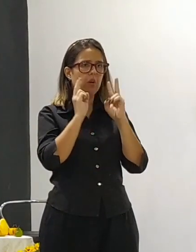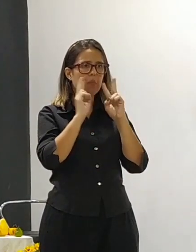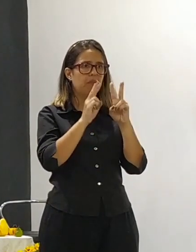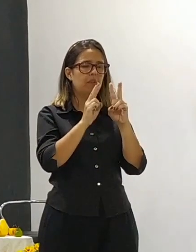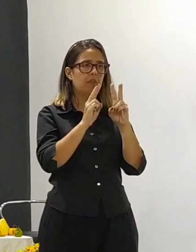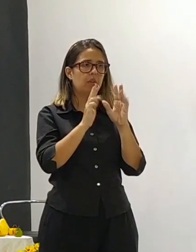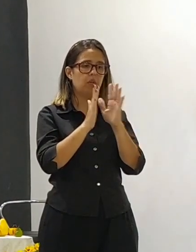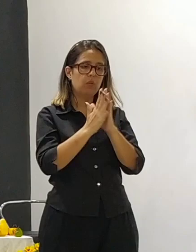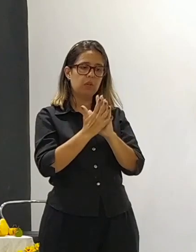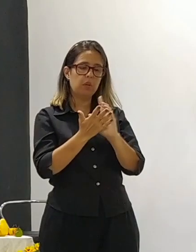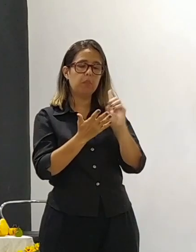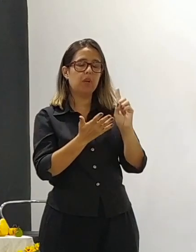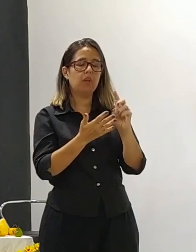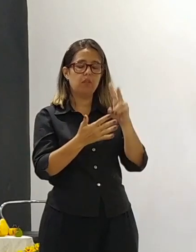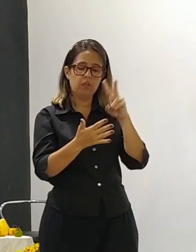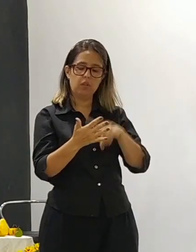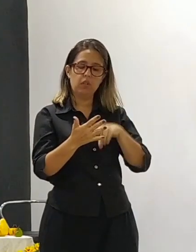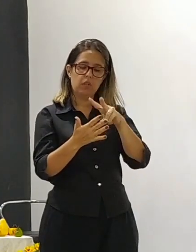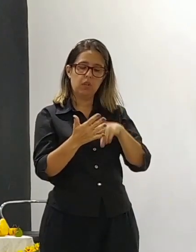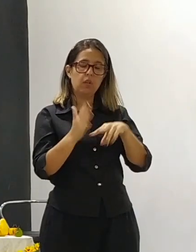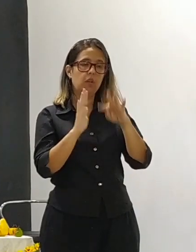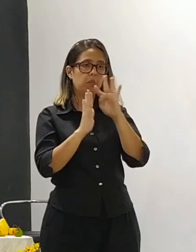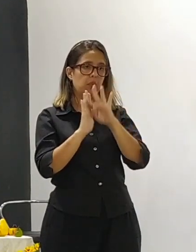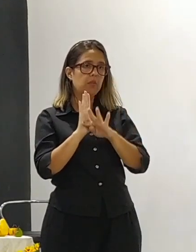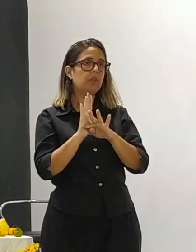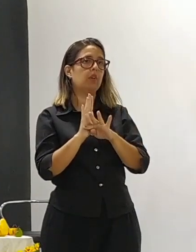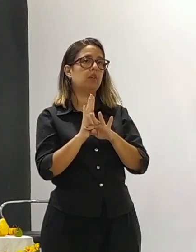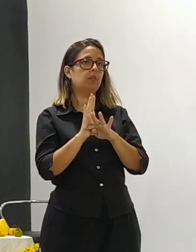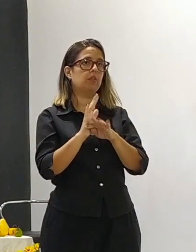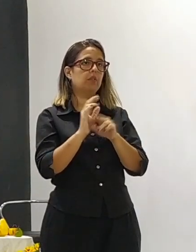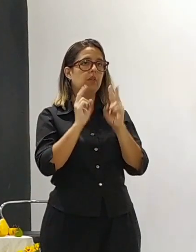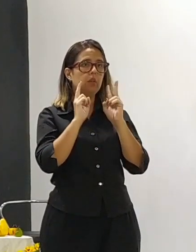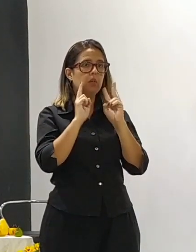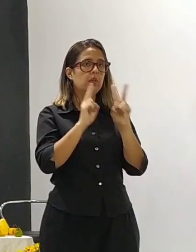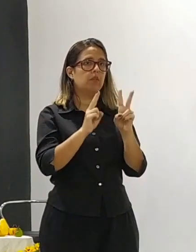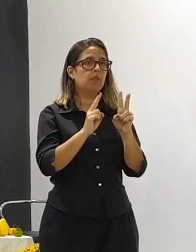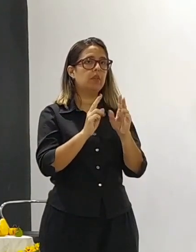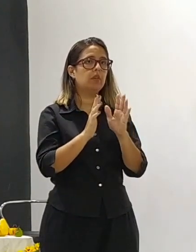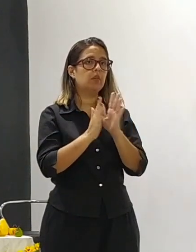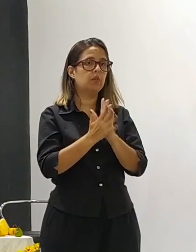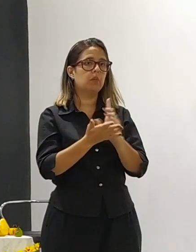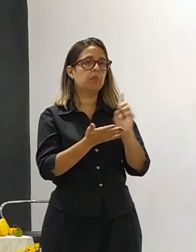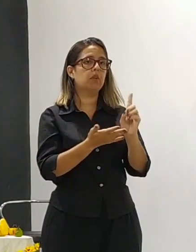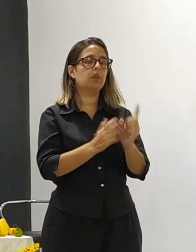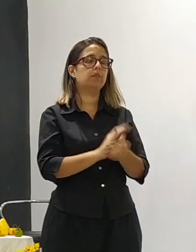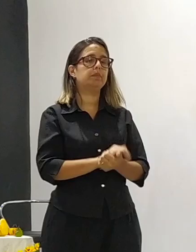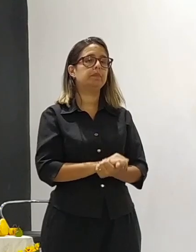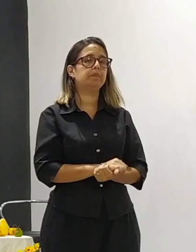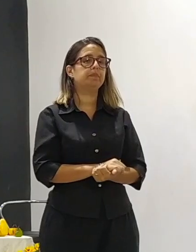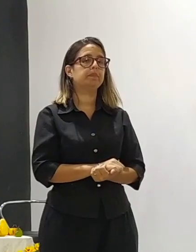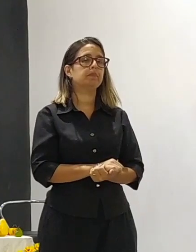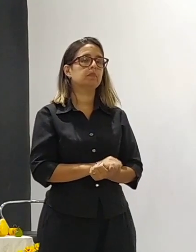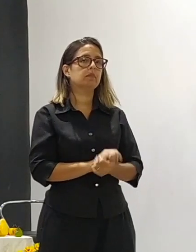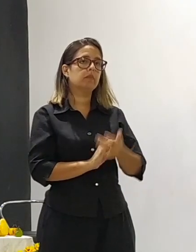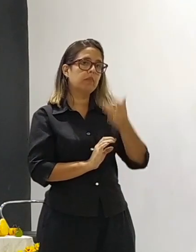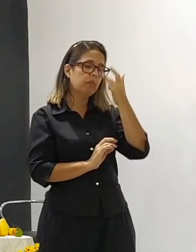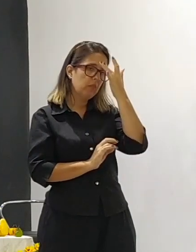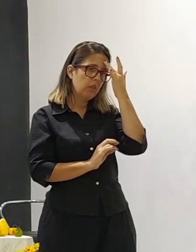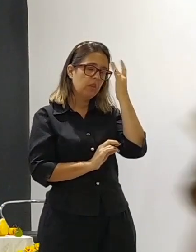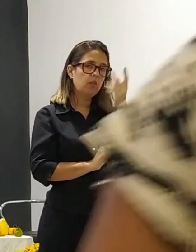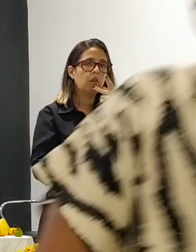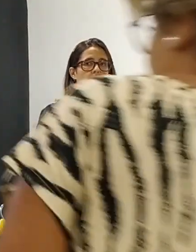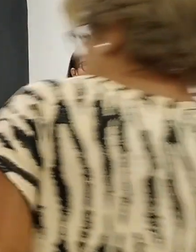bíblica. Nós lemos aqui os textos hoje. Essa é uma visão bíblica. Mas aí a pessoa vira para mim e diz